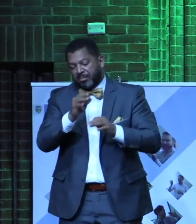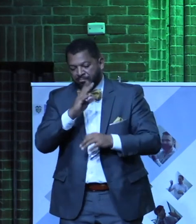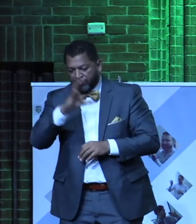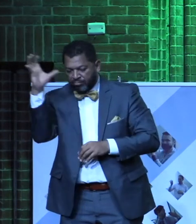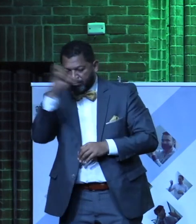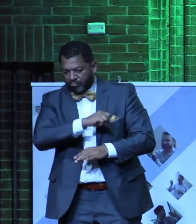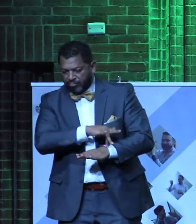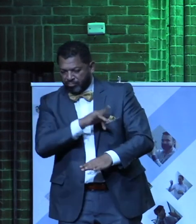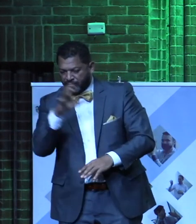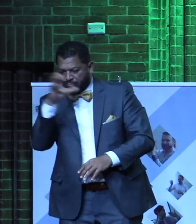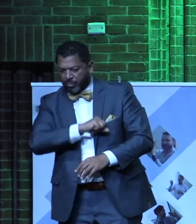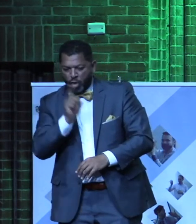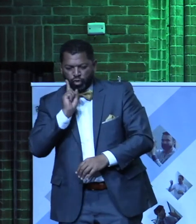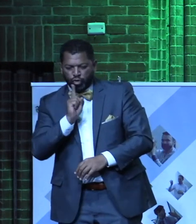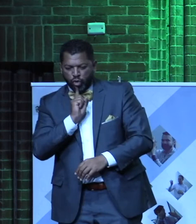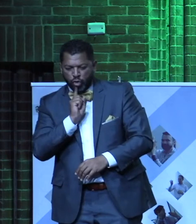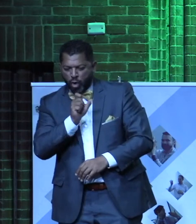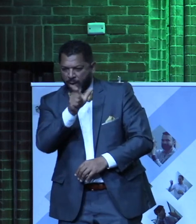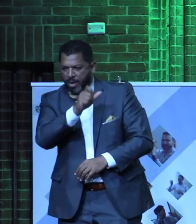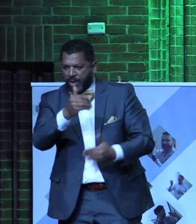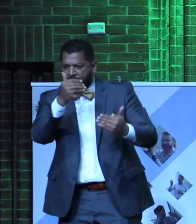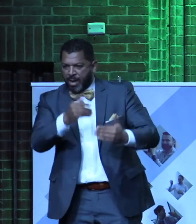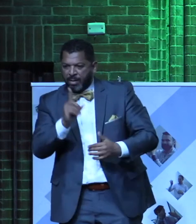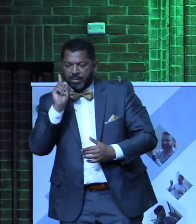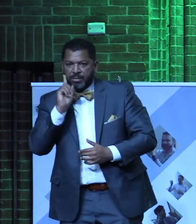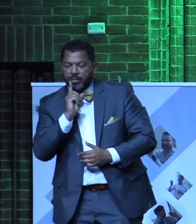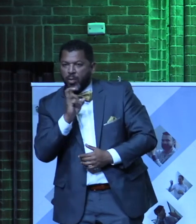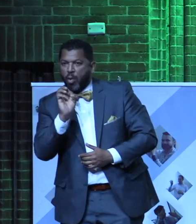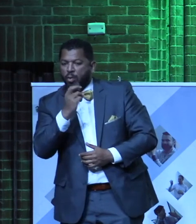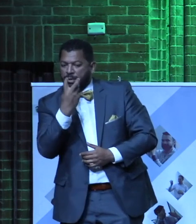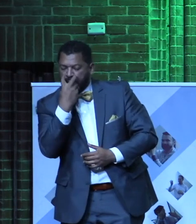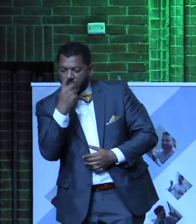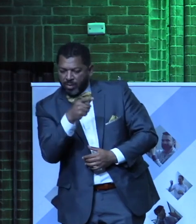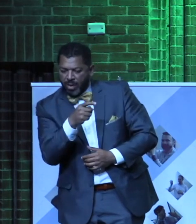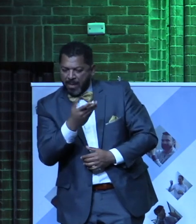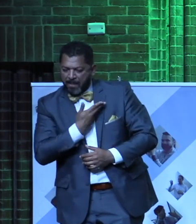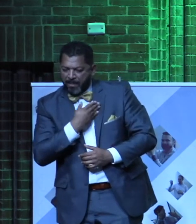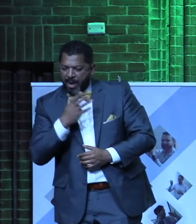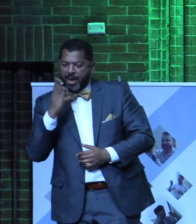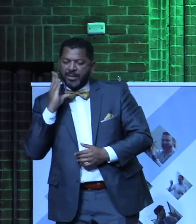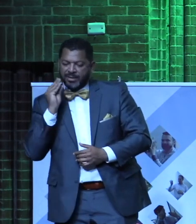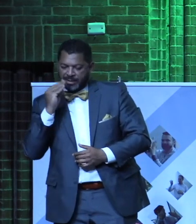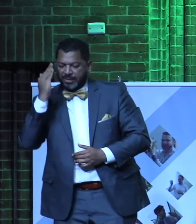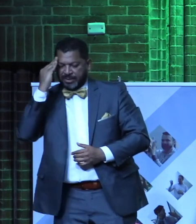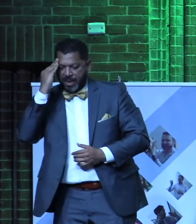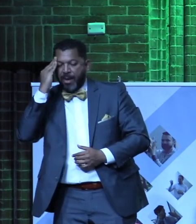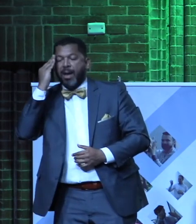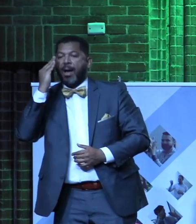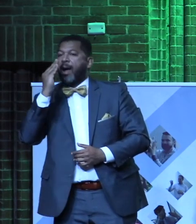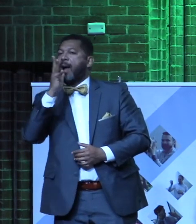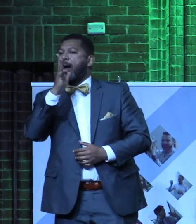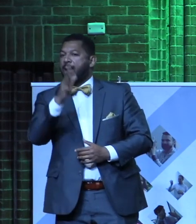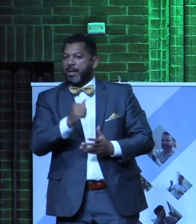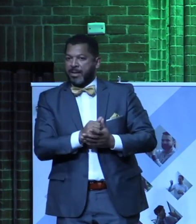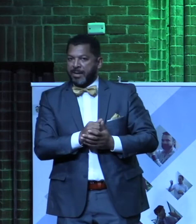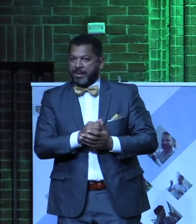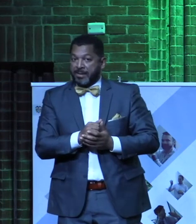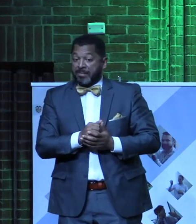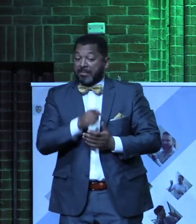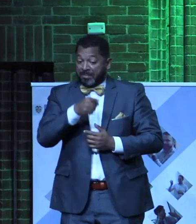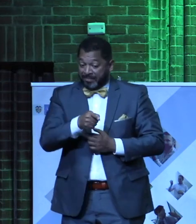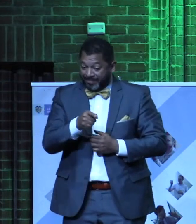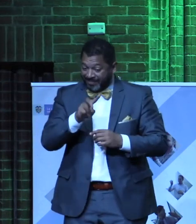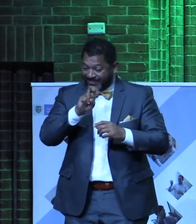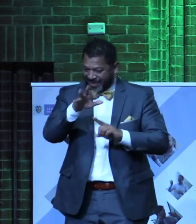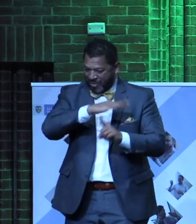identificar a un niño sordo, a un niño con discapacidad visual, por ejemplo, pero centrándome en el tamizaje, creo